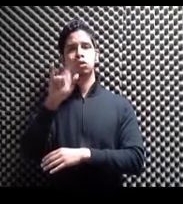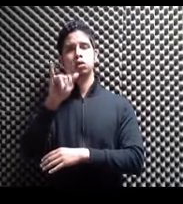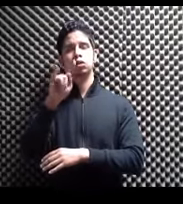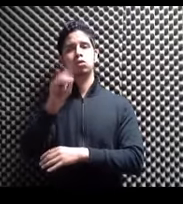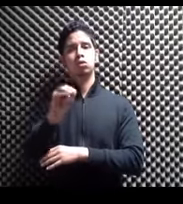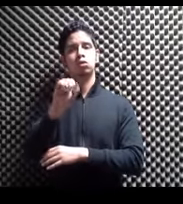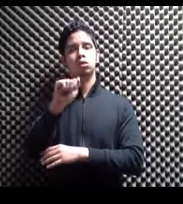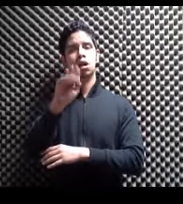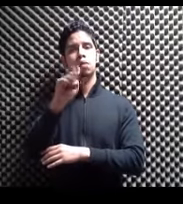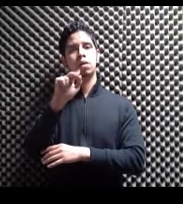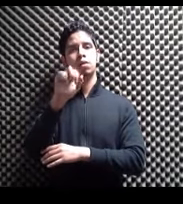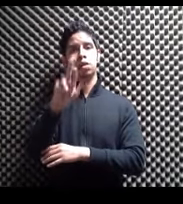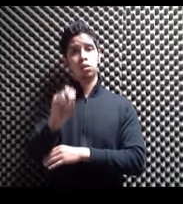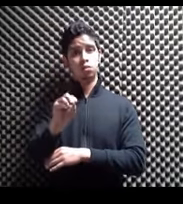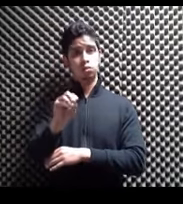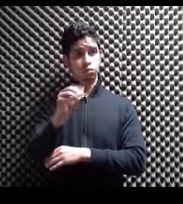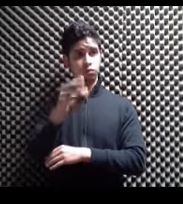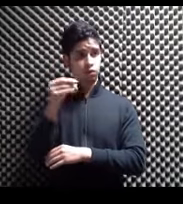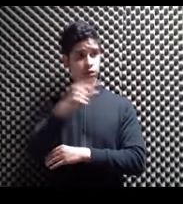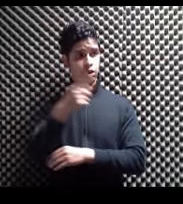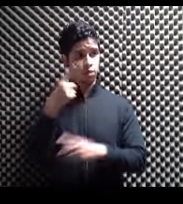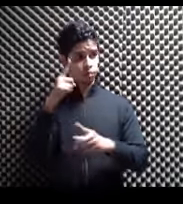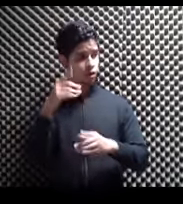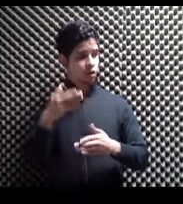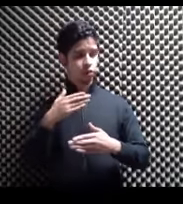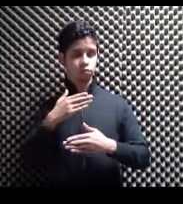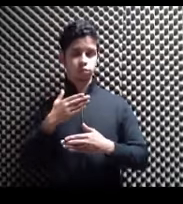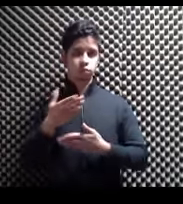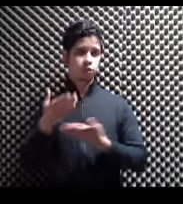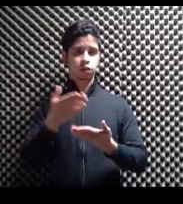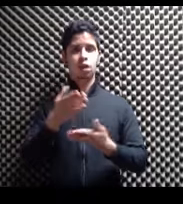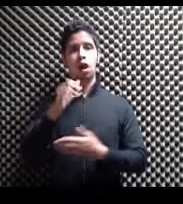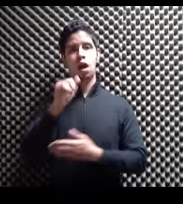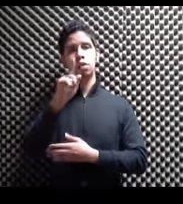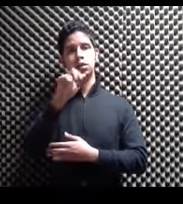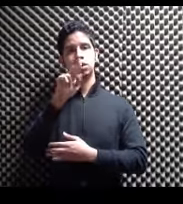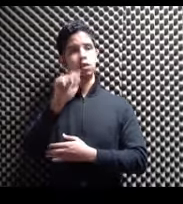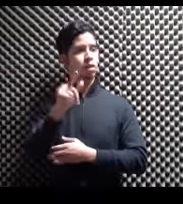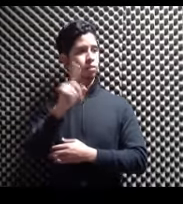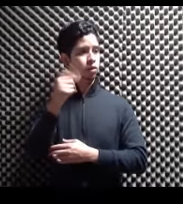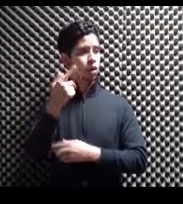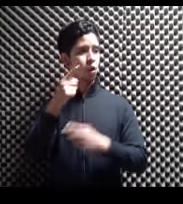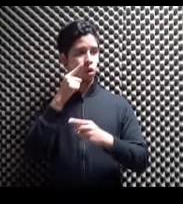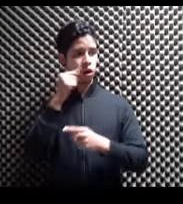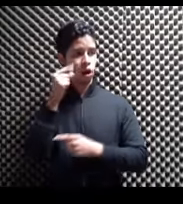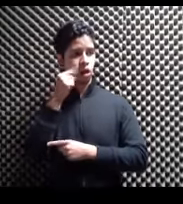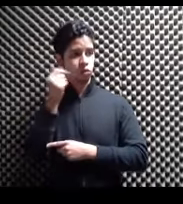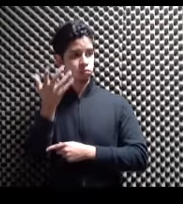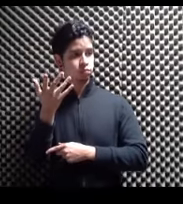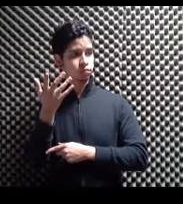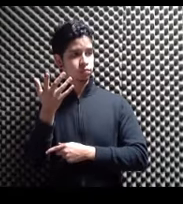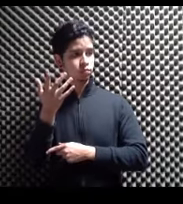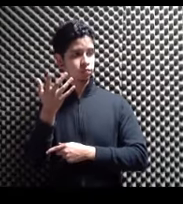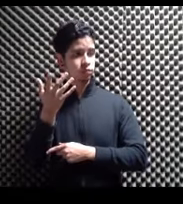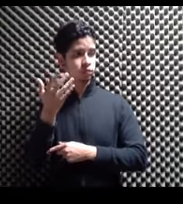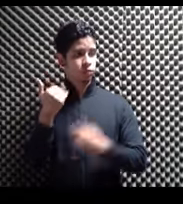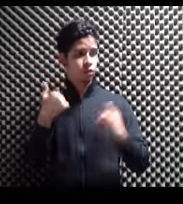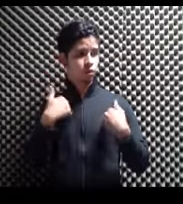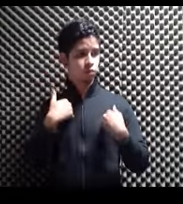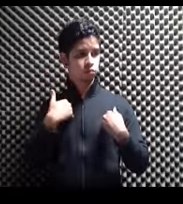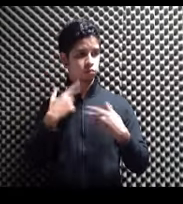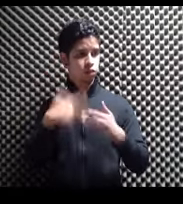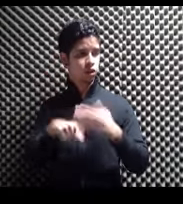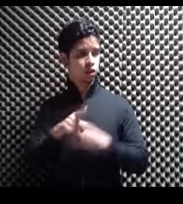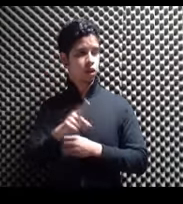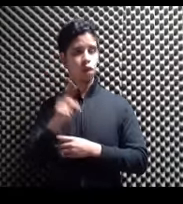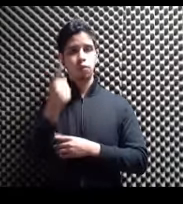complacer a Adriana. No es una canción, pero bueno, es un gato. Y lo que tenemos es, este fue el primer disco de la